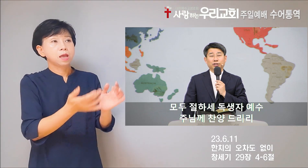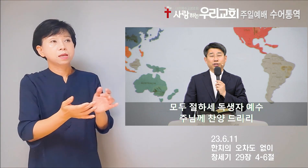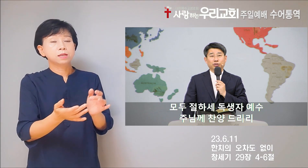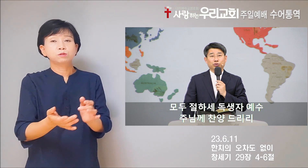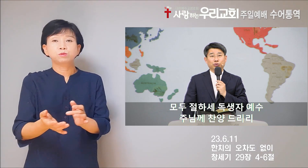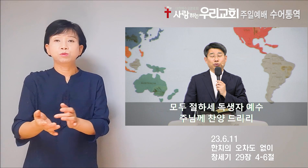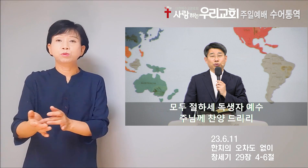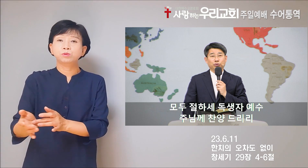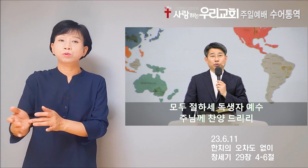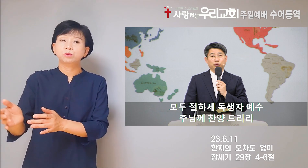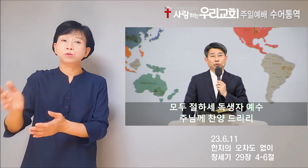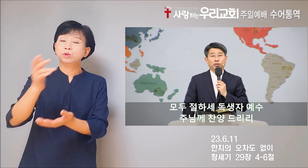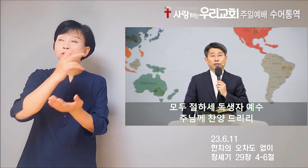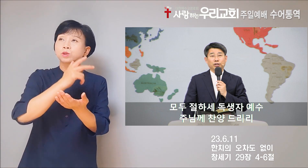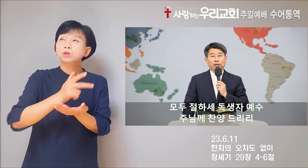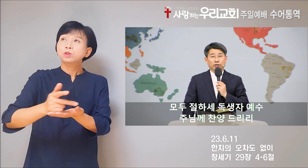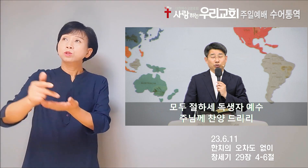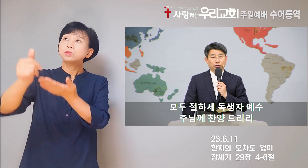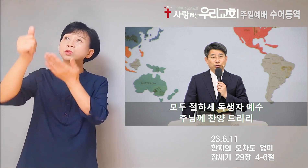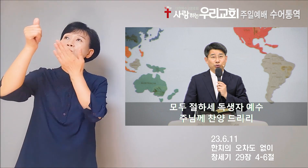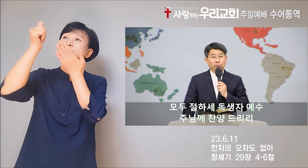독생자 예수